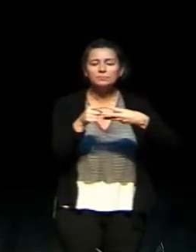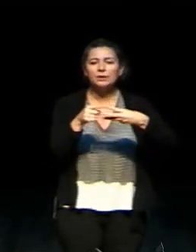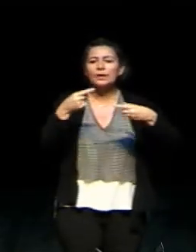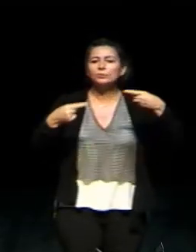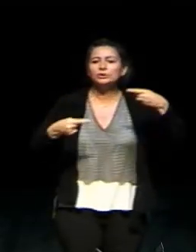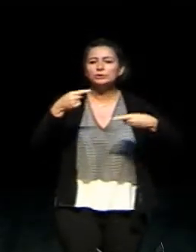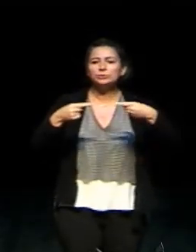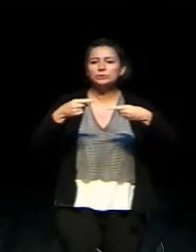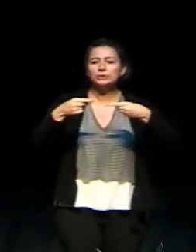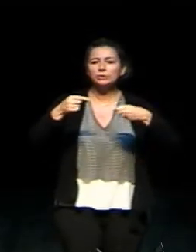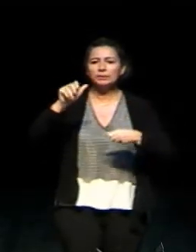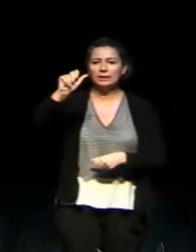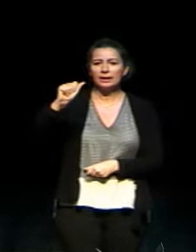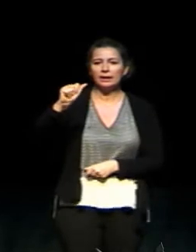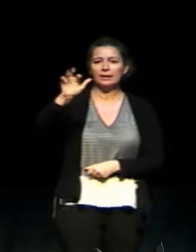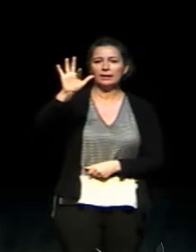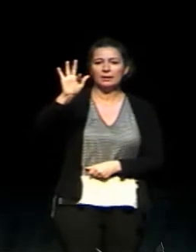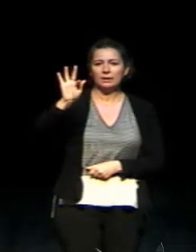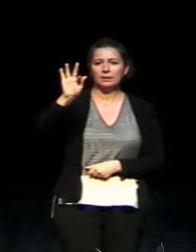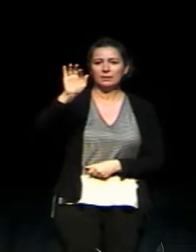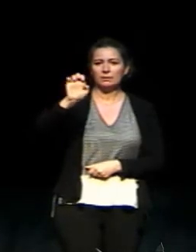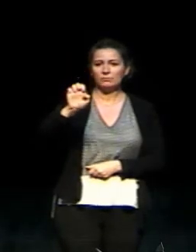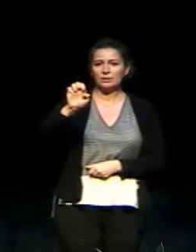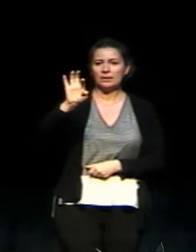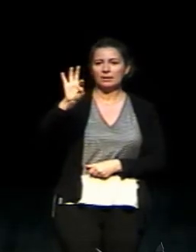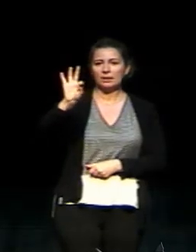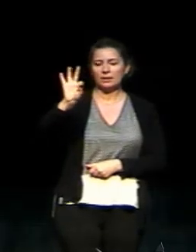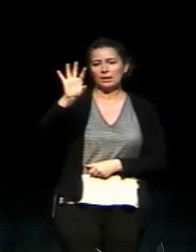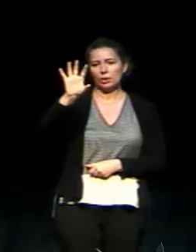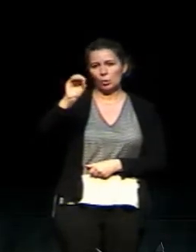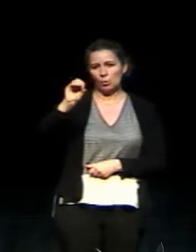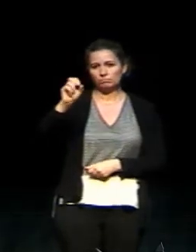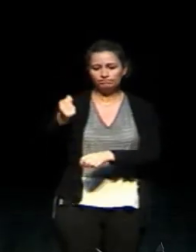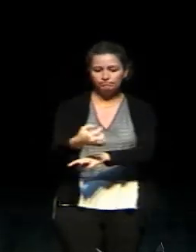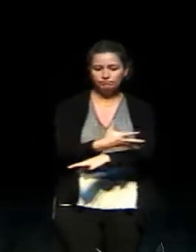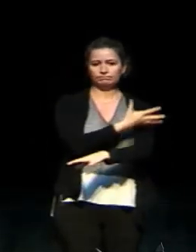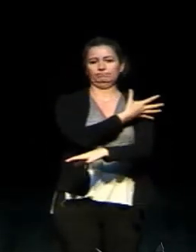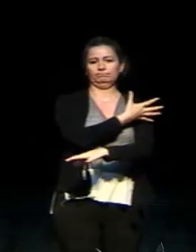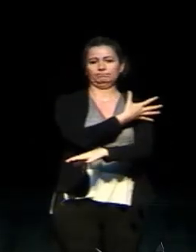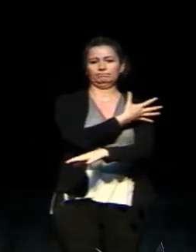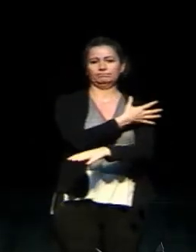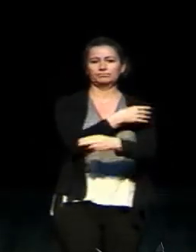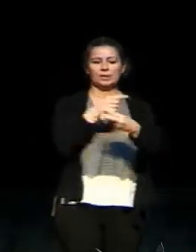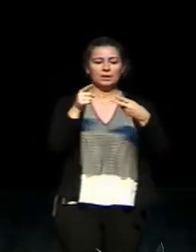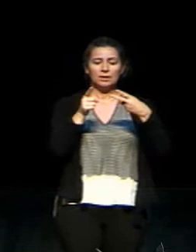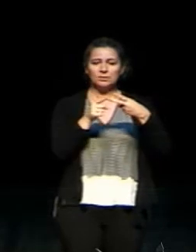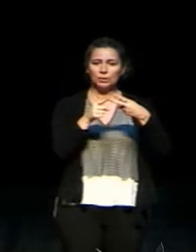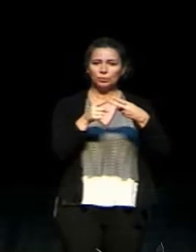três enfoques para minha apresentação. O primeiro enfoque para discutir o ensino de língua de sinais como língua